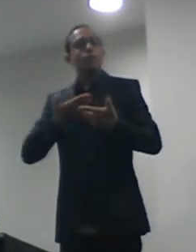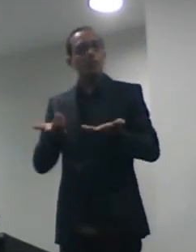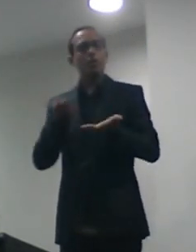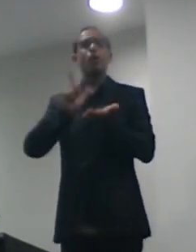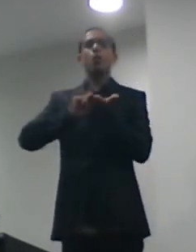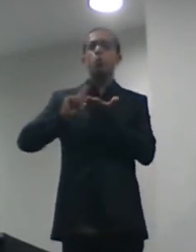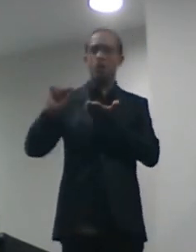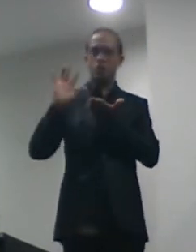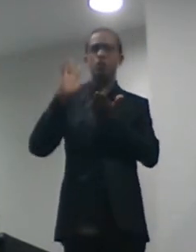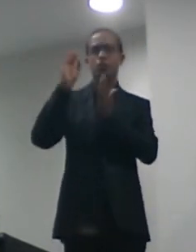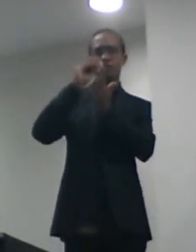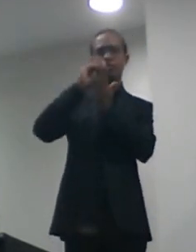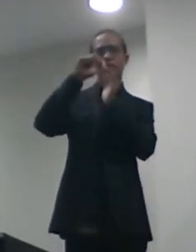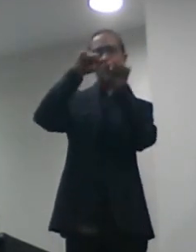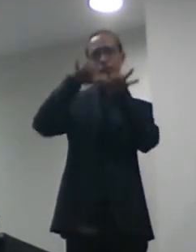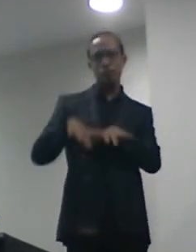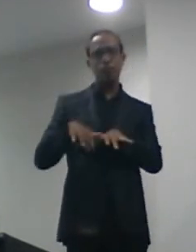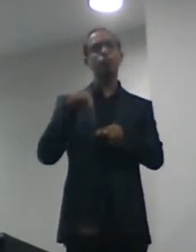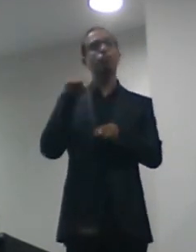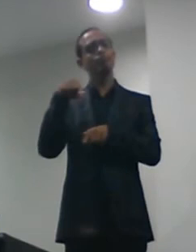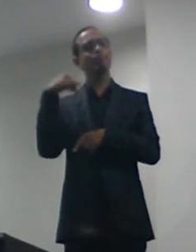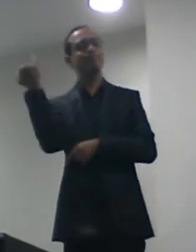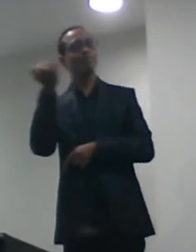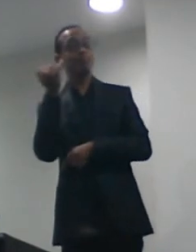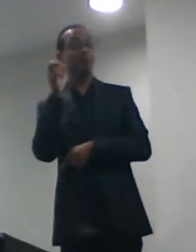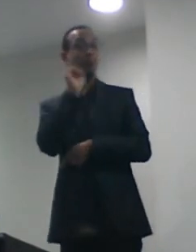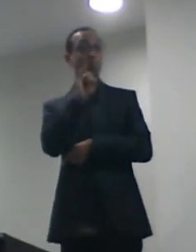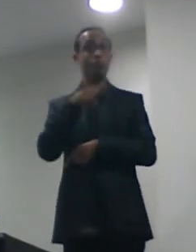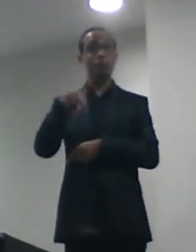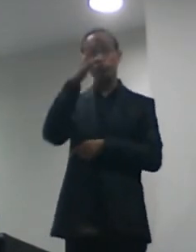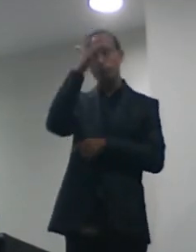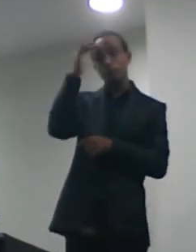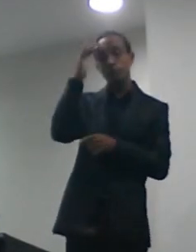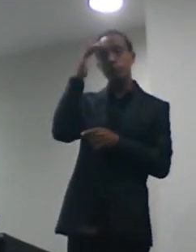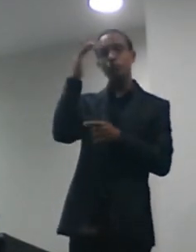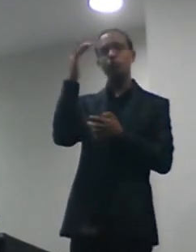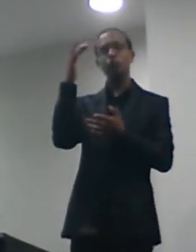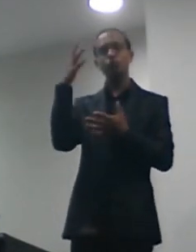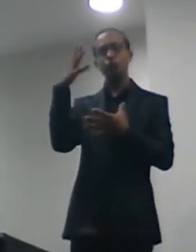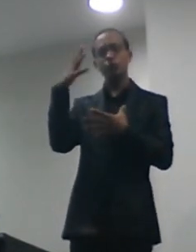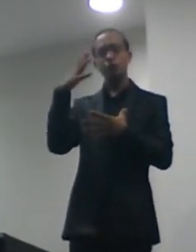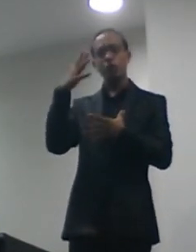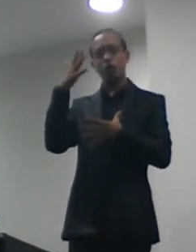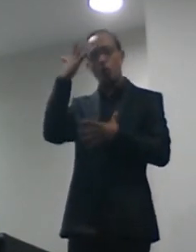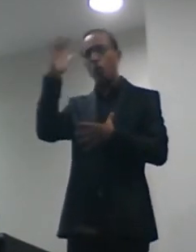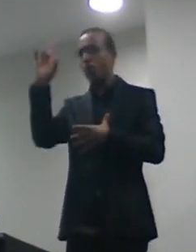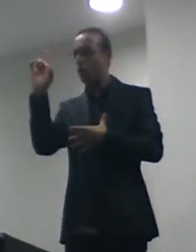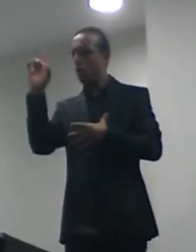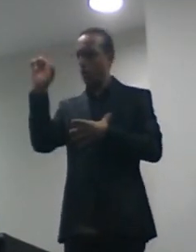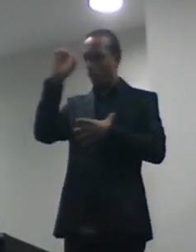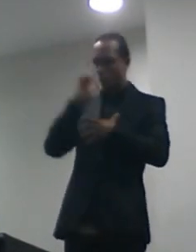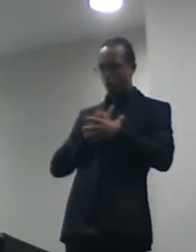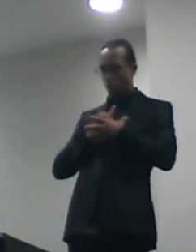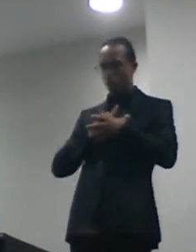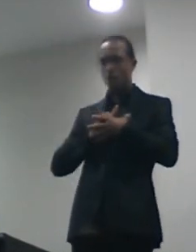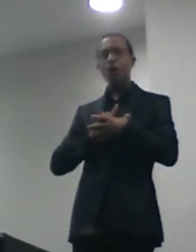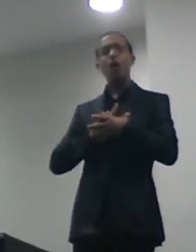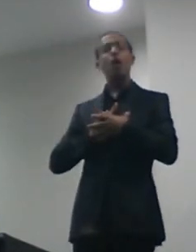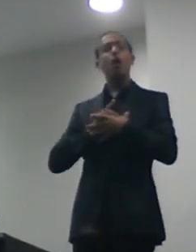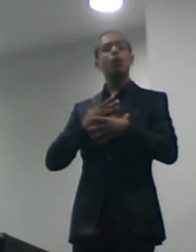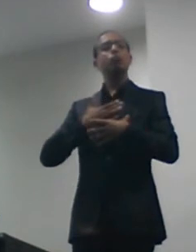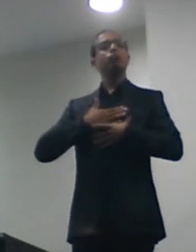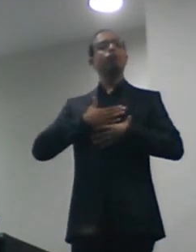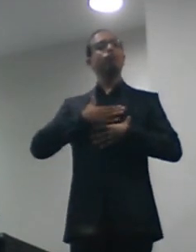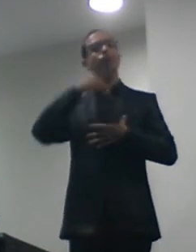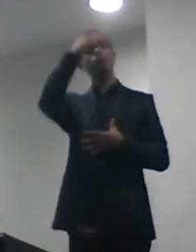meu artigo. Isso é muito importante, porque se a pessoa ela é detentora do seu direito, conhece o direito, ela vai começar a se identificar como